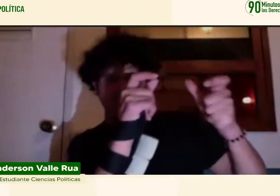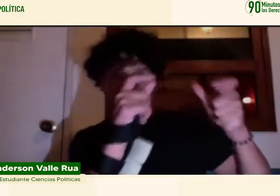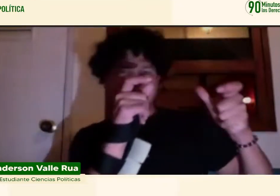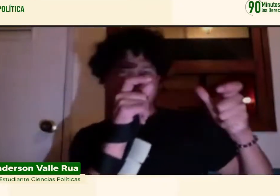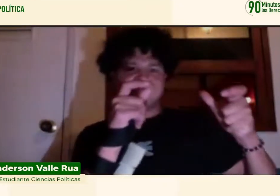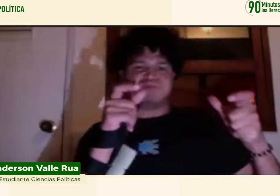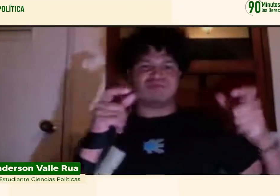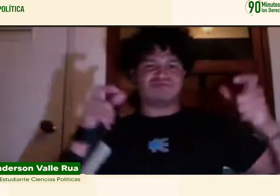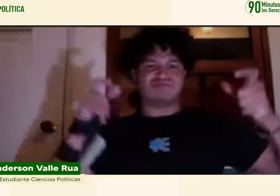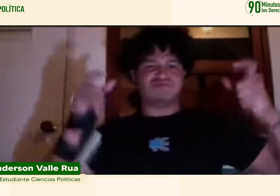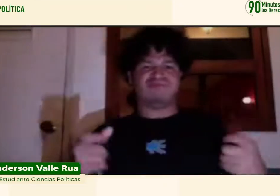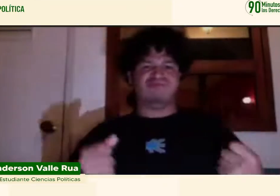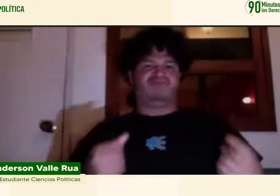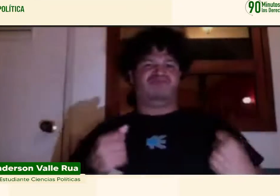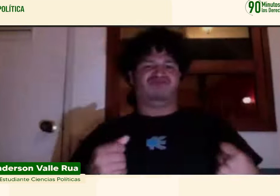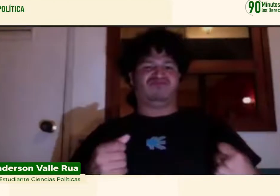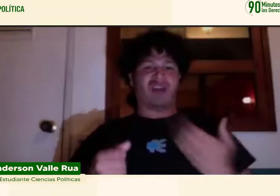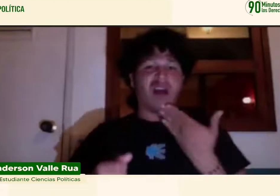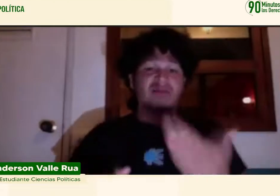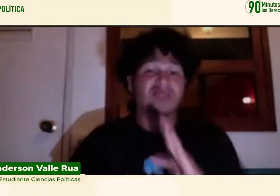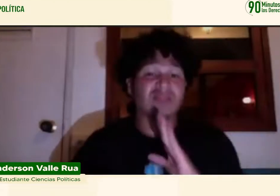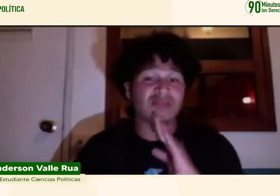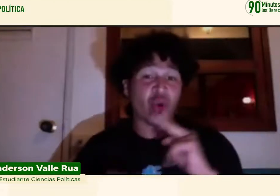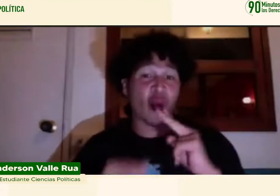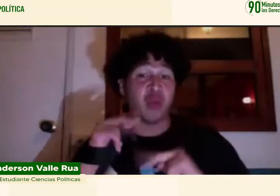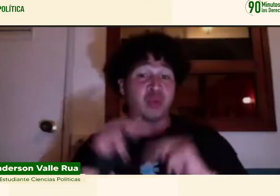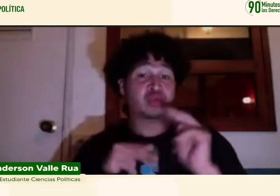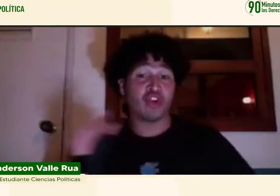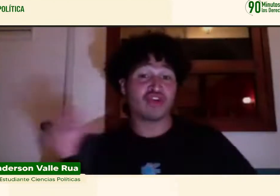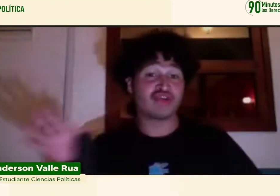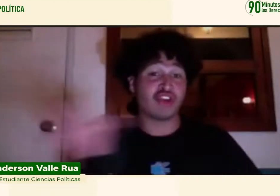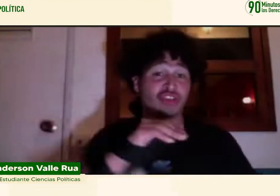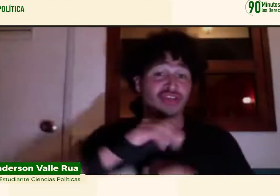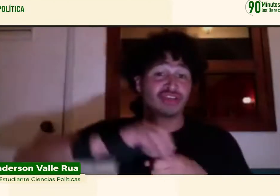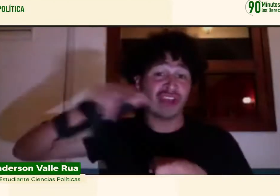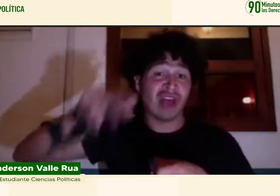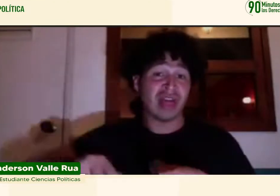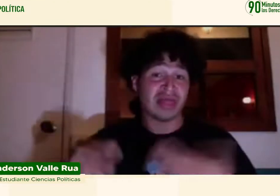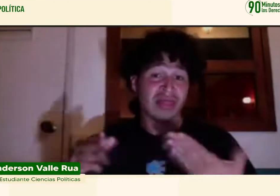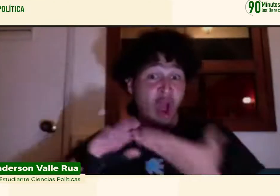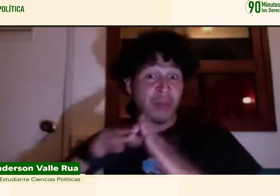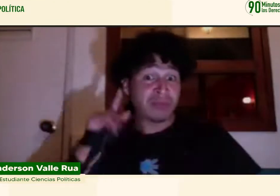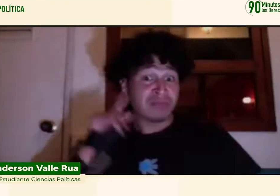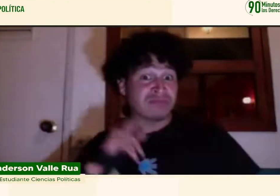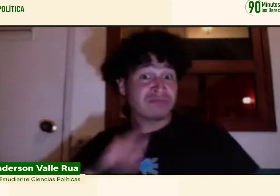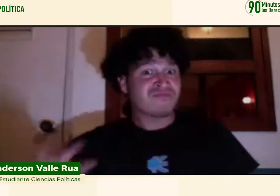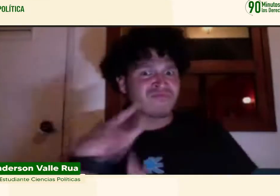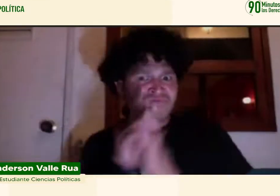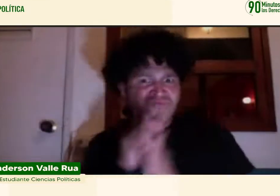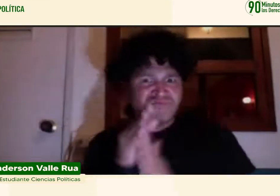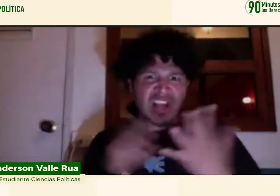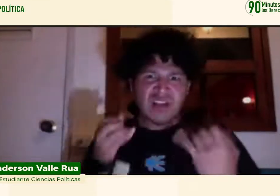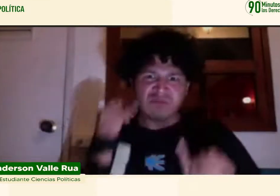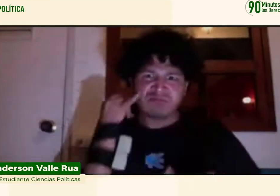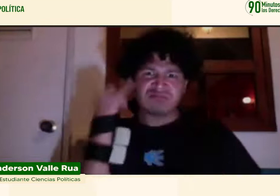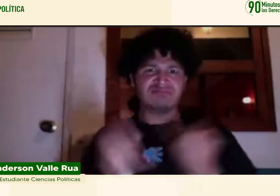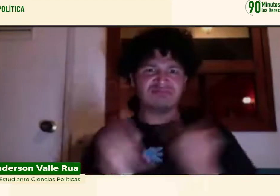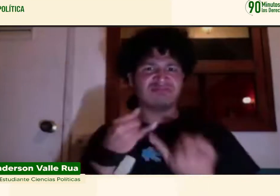encuentro de opiniones que está pidiendo finas colas en una organización nacional y que finalmente también estamos hablando un tema nacional de un